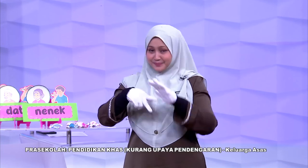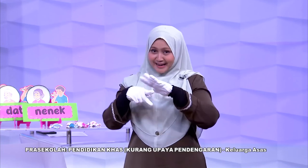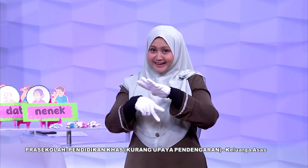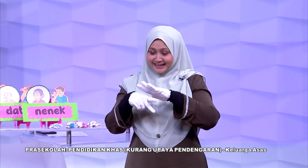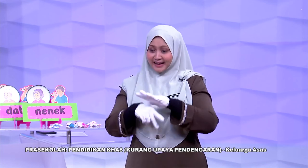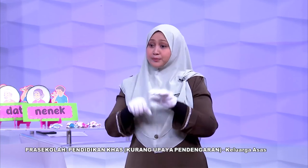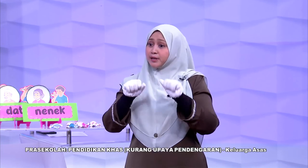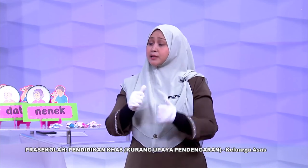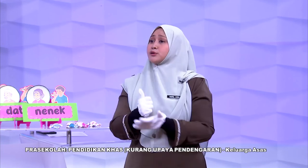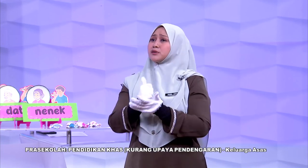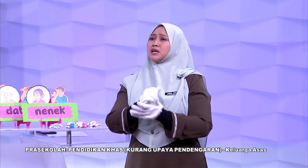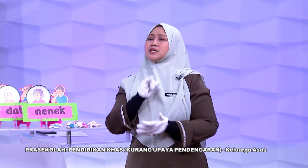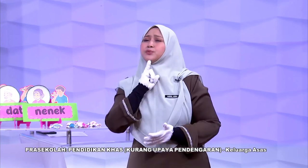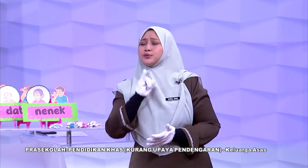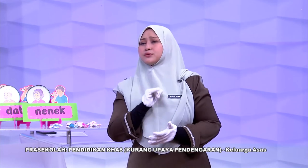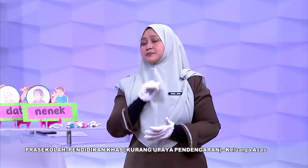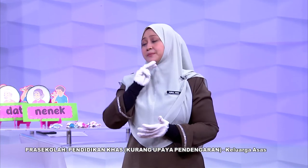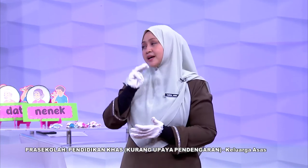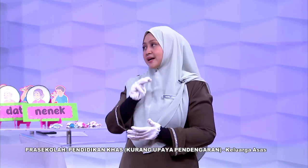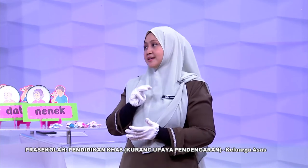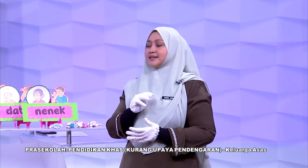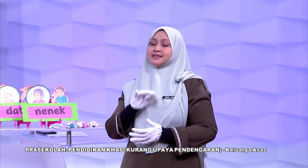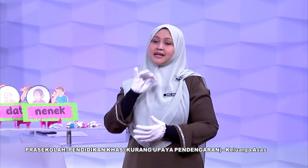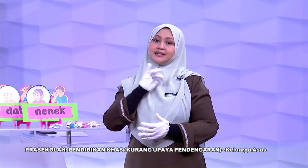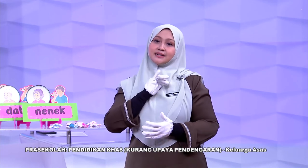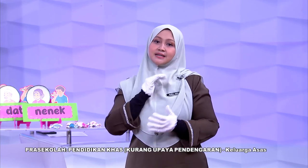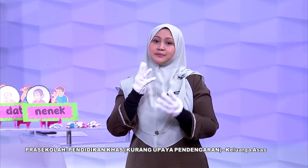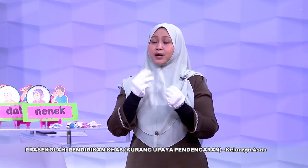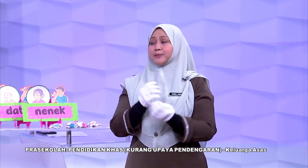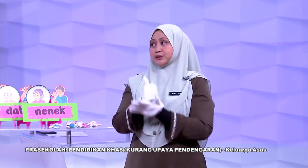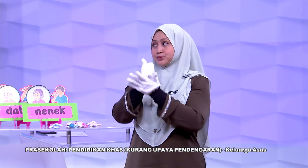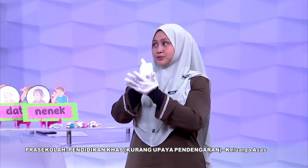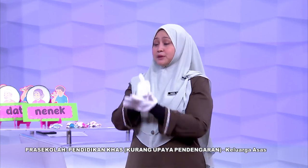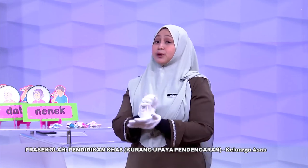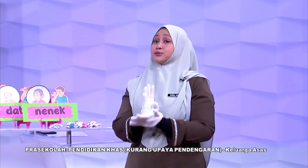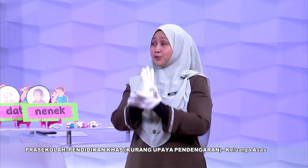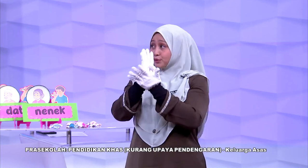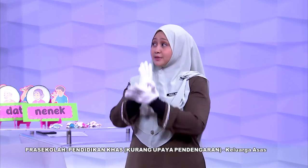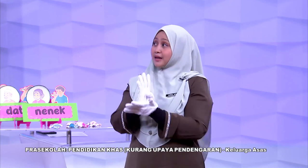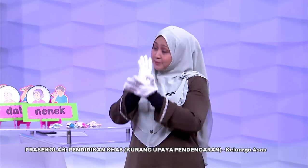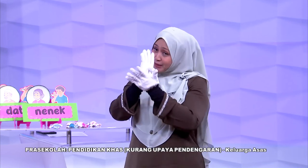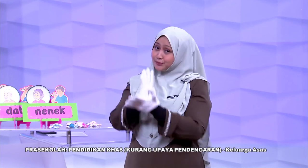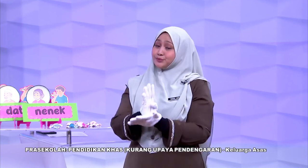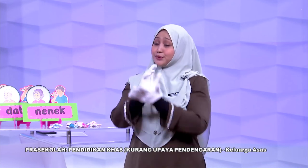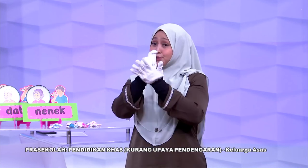branagh oleh toh Do Ibu Mama saya mau bantu obeng Tolong bantu tolong